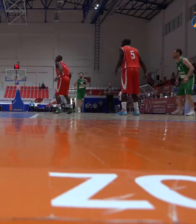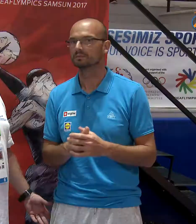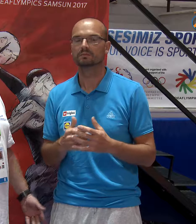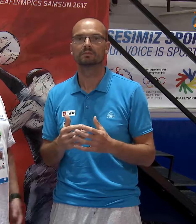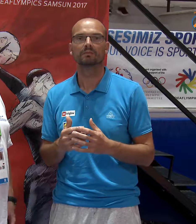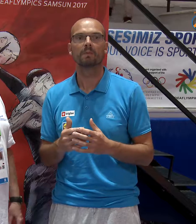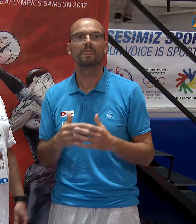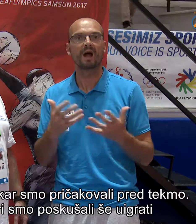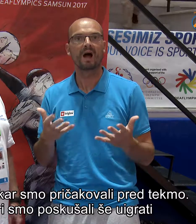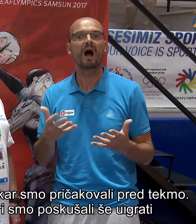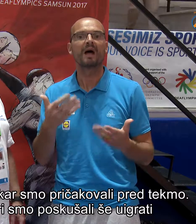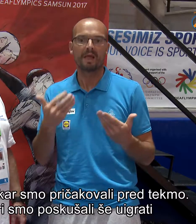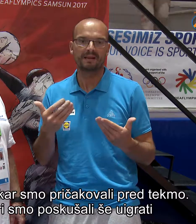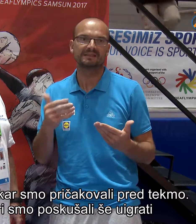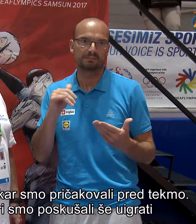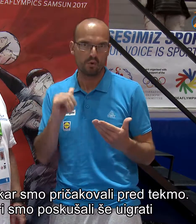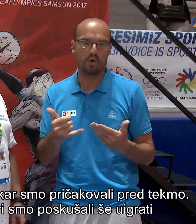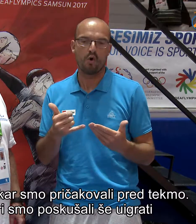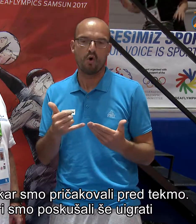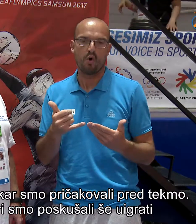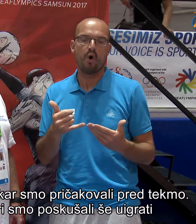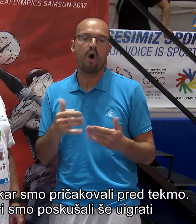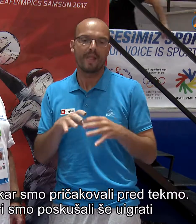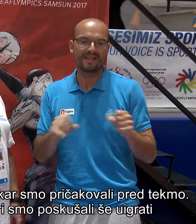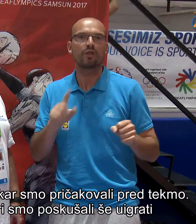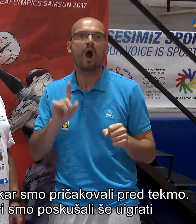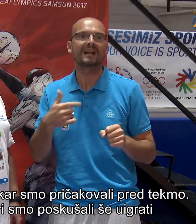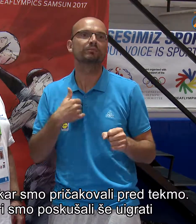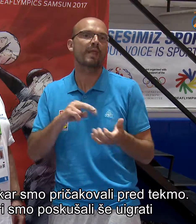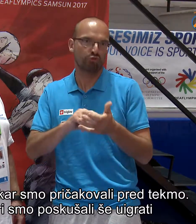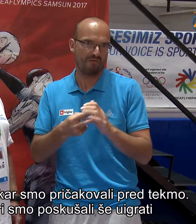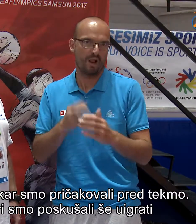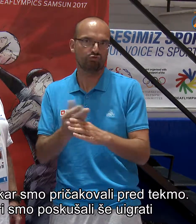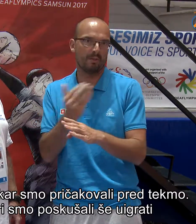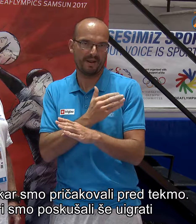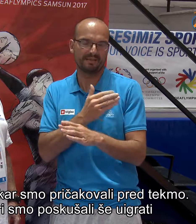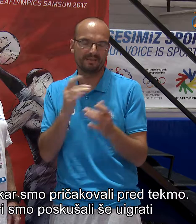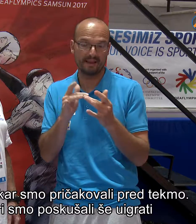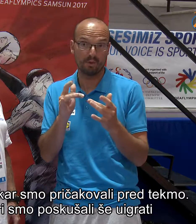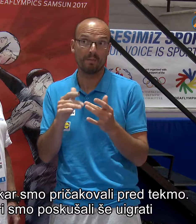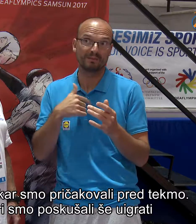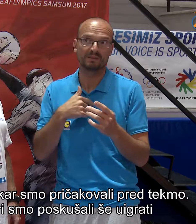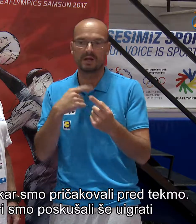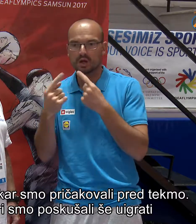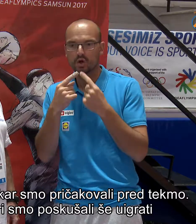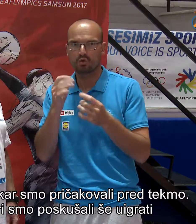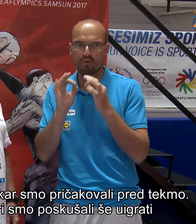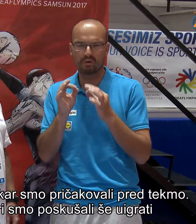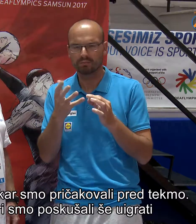V bistvu smo formalizirali tisto, kar smo pričakovali pred tekmo. Določene stvari smo poskušali še delno